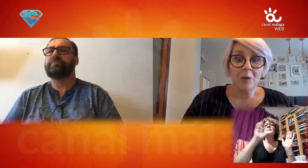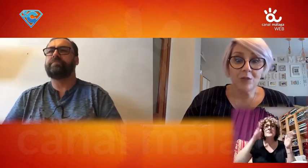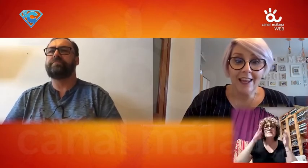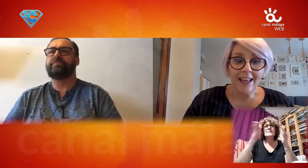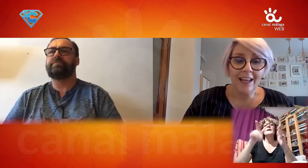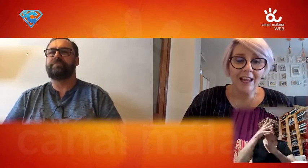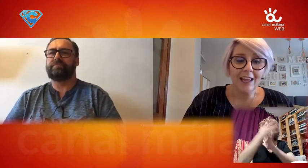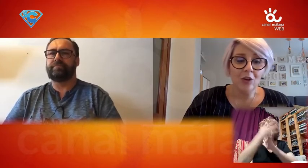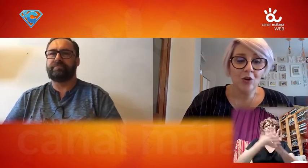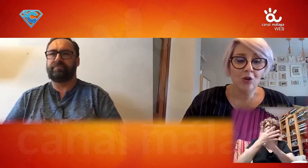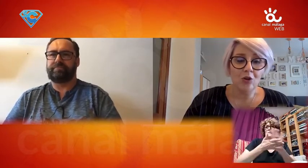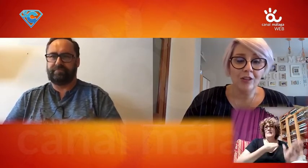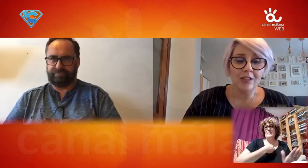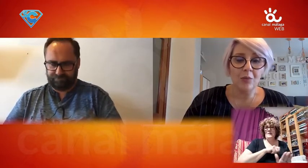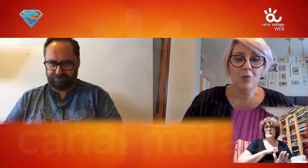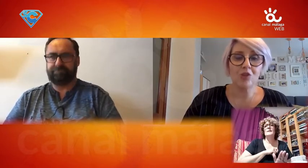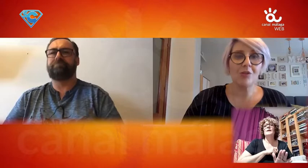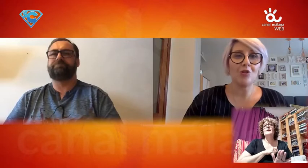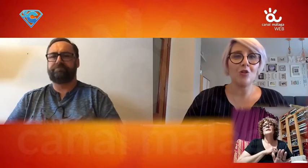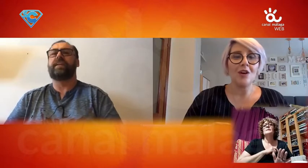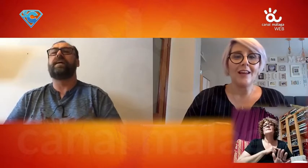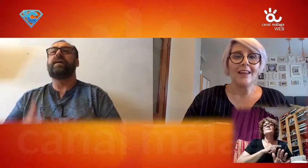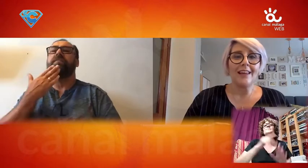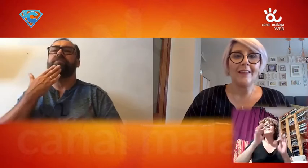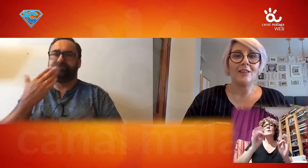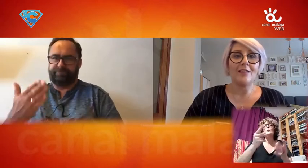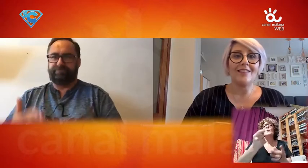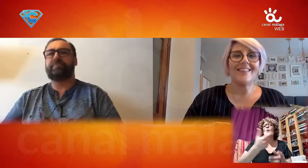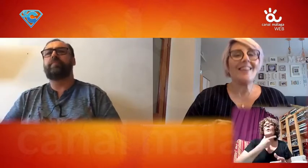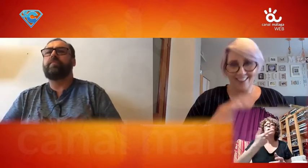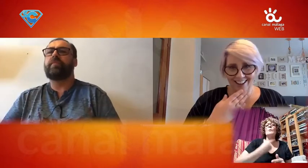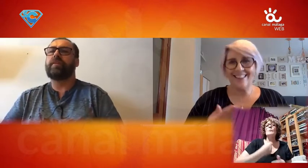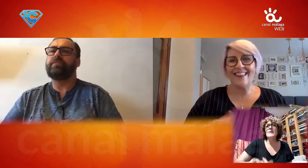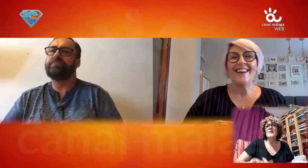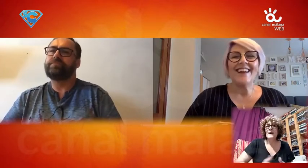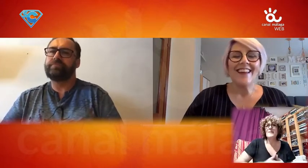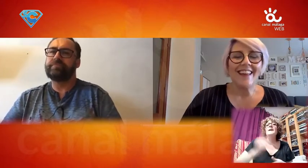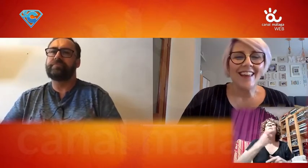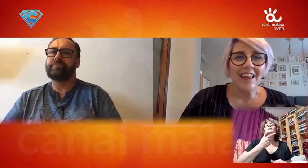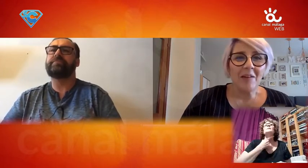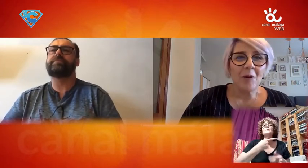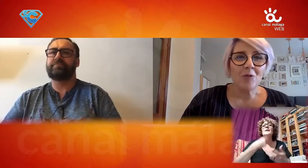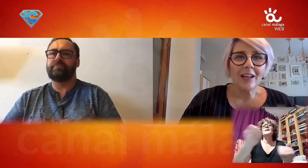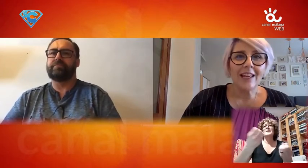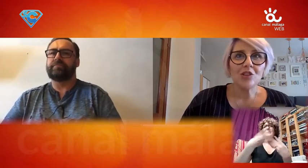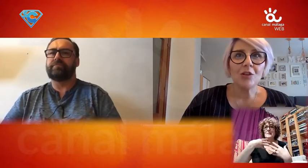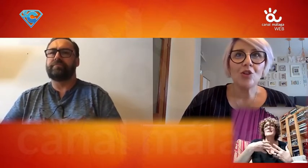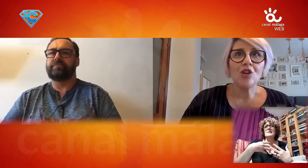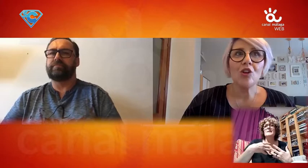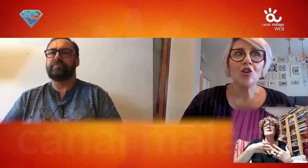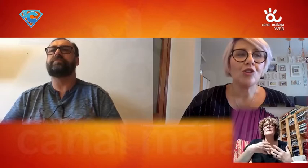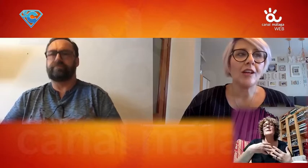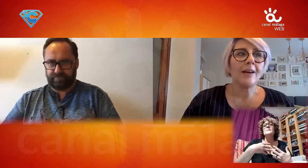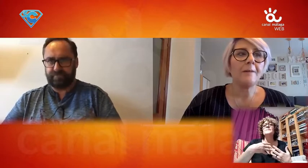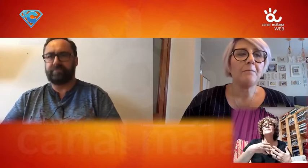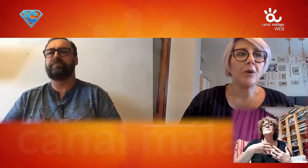Me gustaría que nos contases un poco sobre todo Muchas gracias. Me gustaría sobre todo que